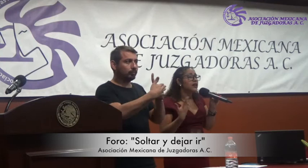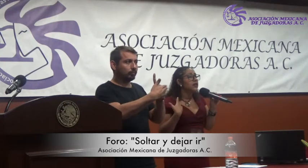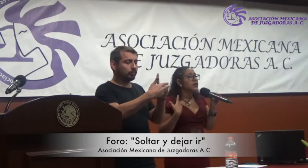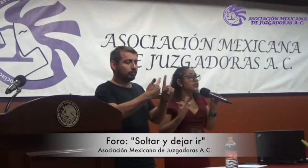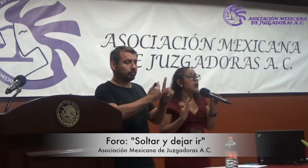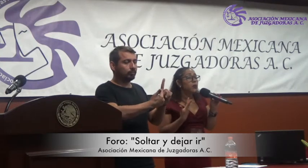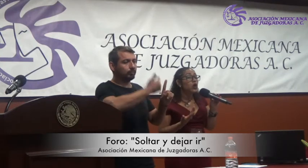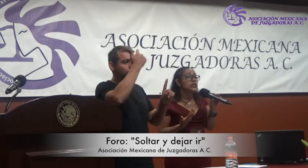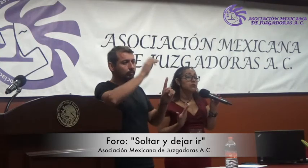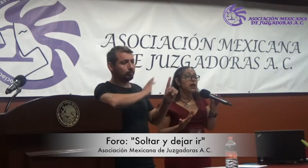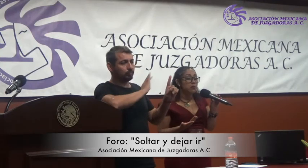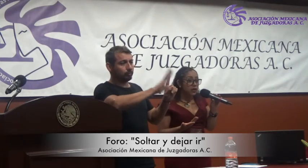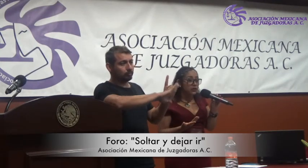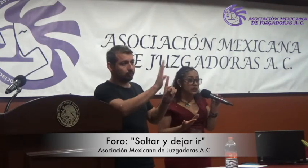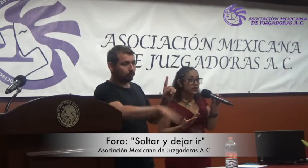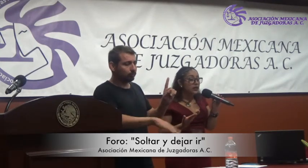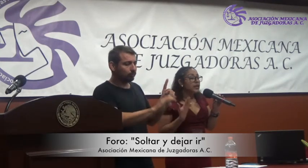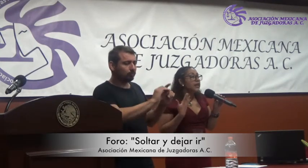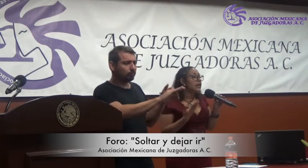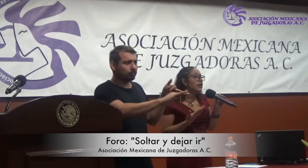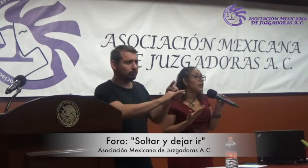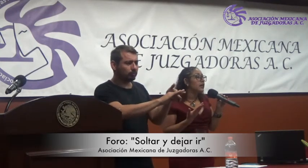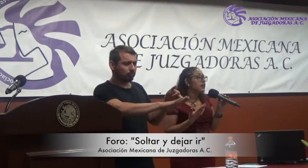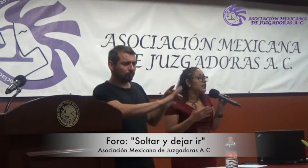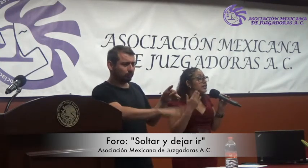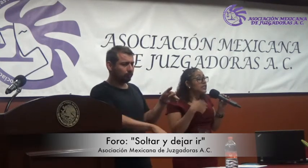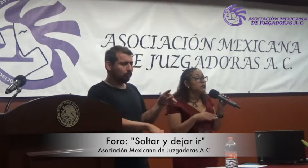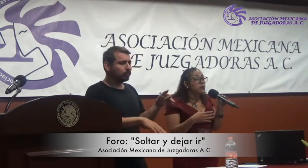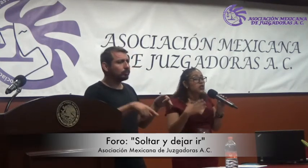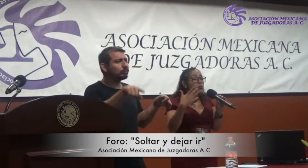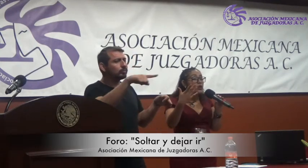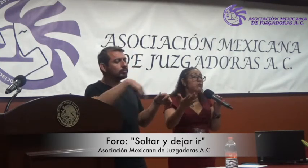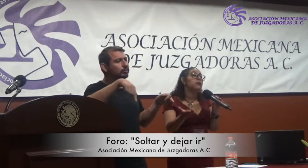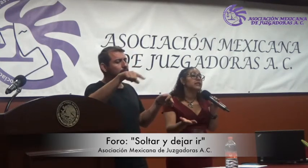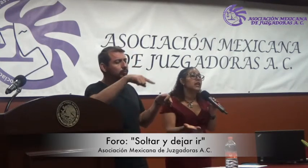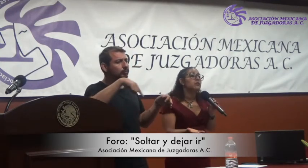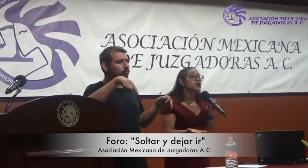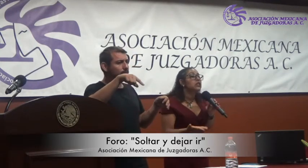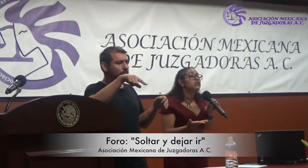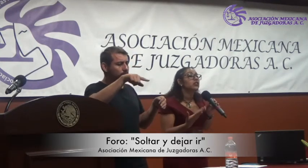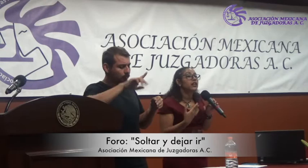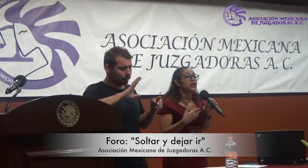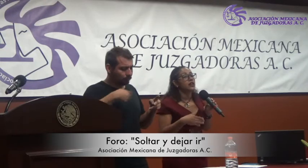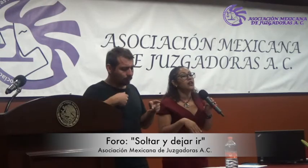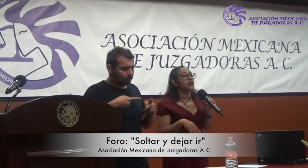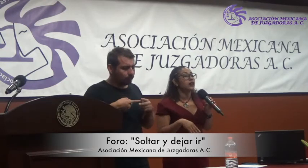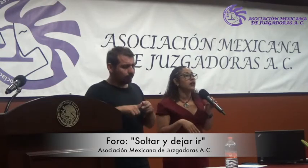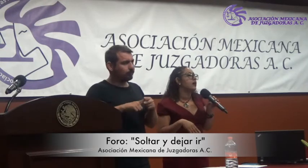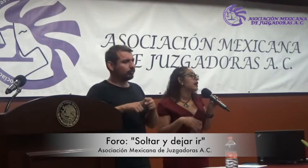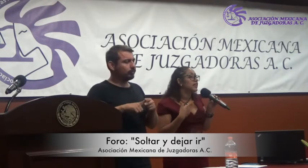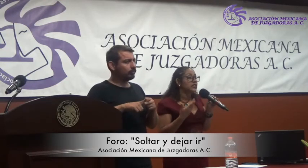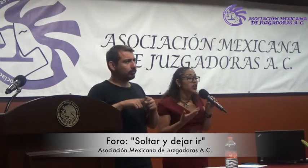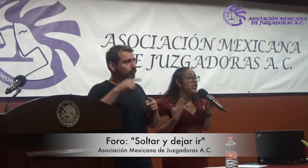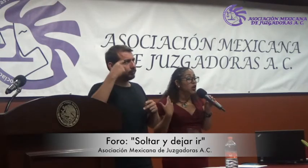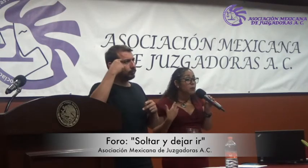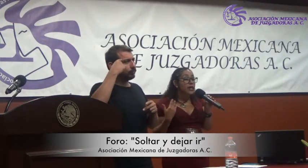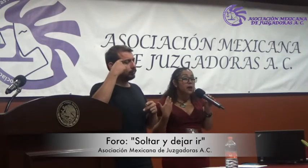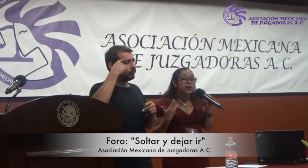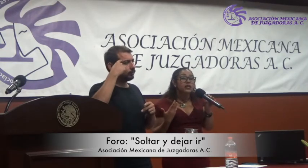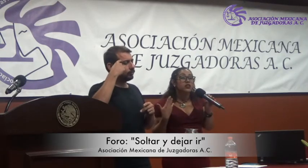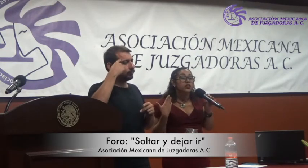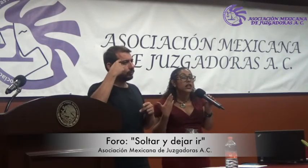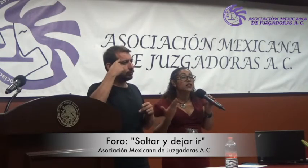y que está próxima a la muerte, desde ese momento puede empezar el proceso de atención,